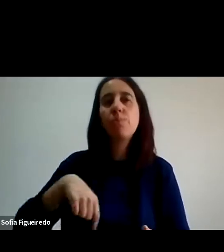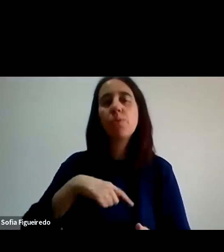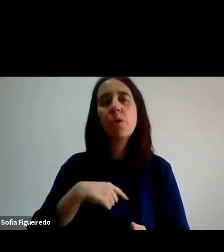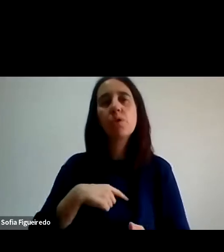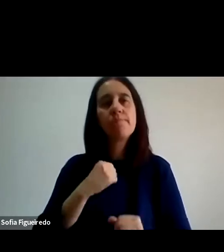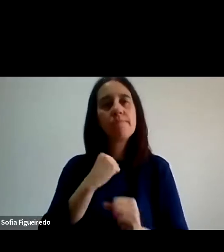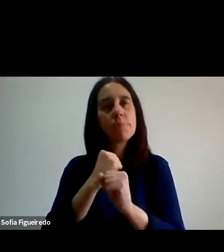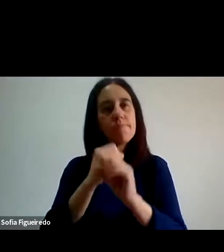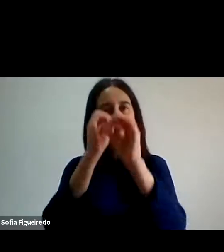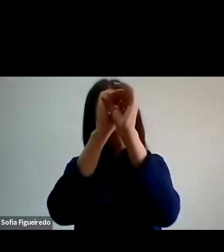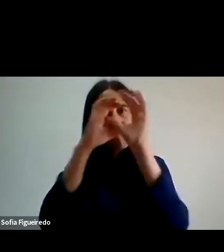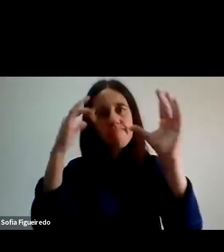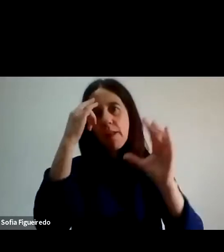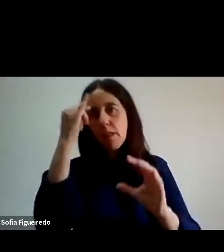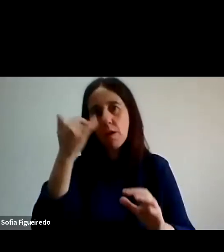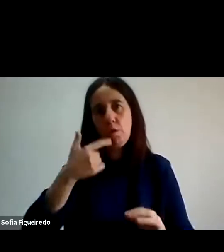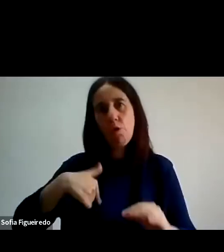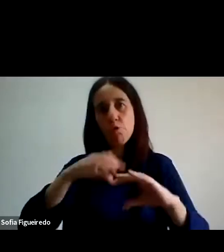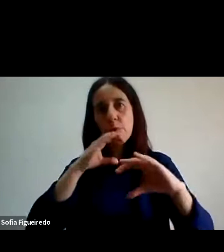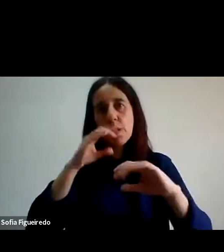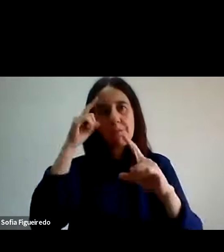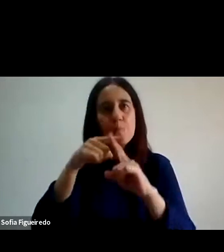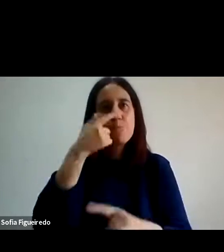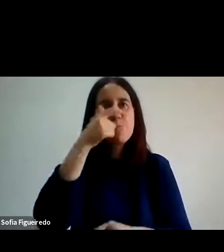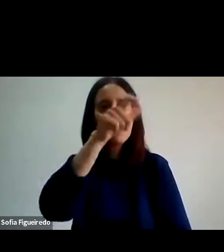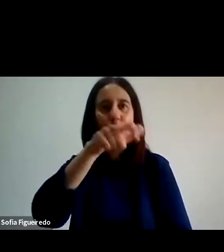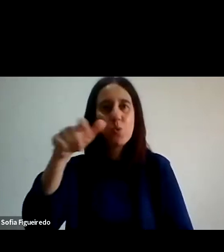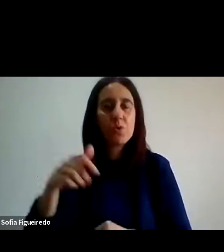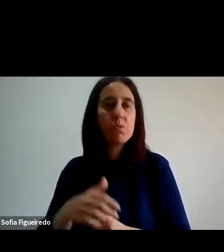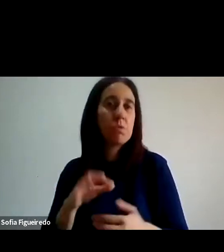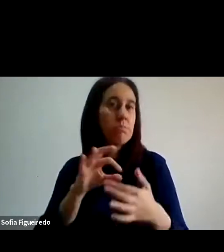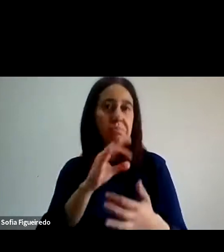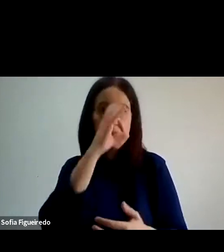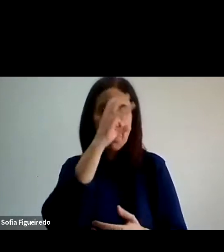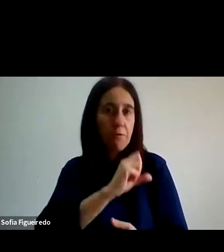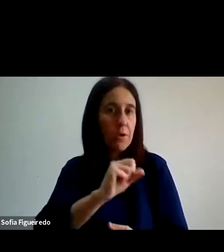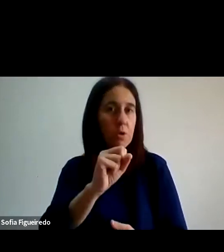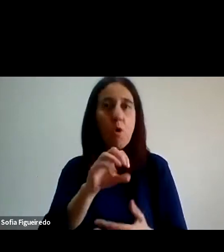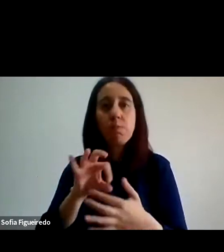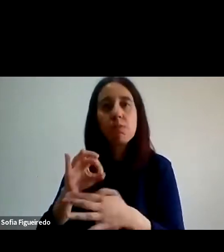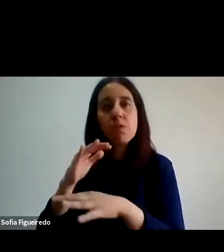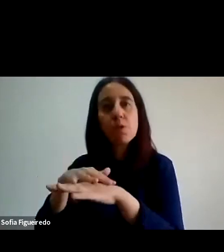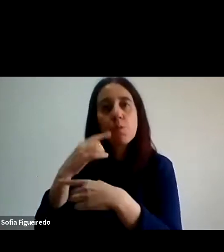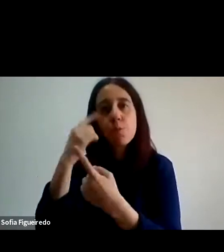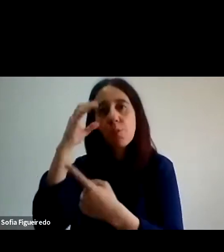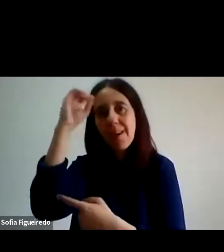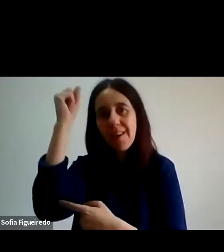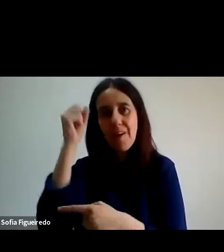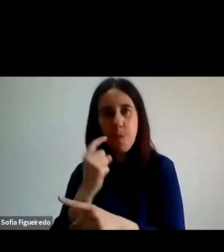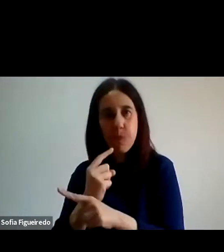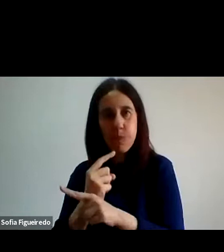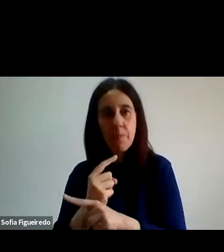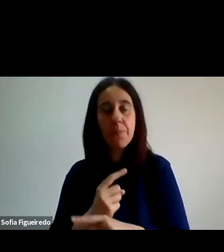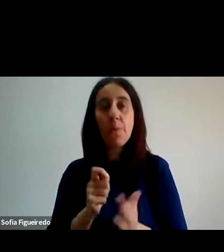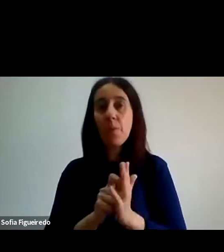de nós comunicamos para as pessoas, seja ao nível de governo, seja ao nível da administração pública. E, portanto, estes dois